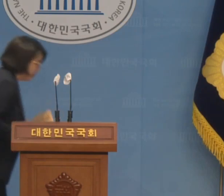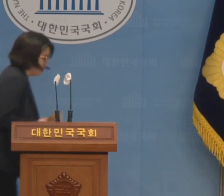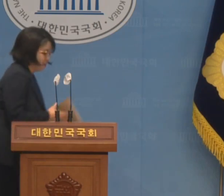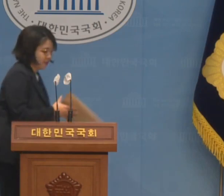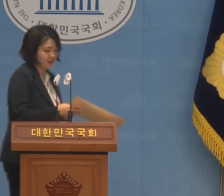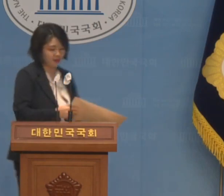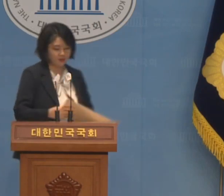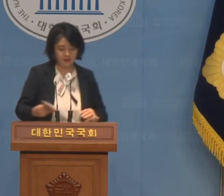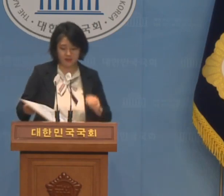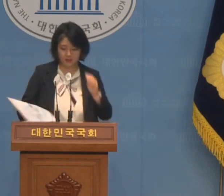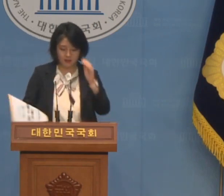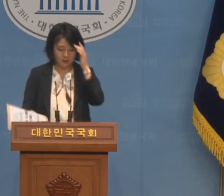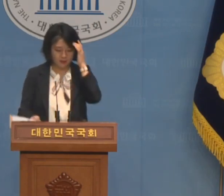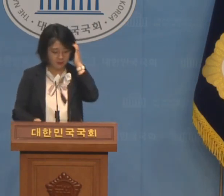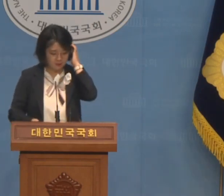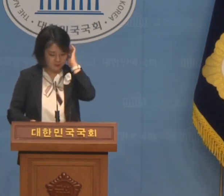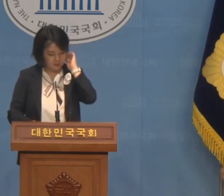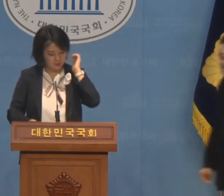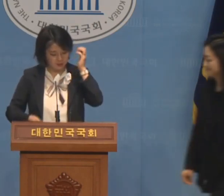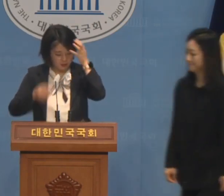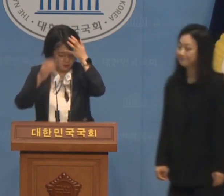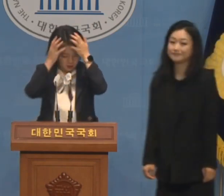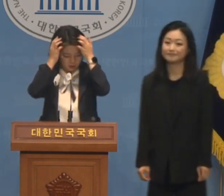감사합니다. 안녕하세요.